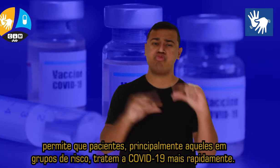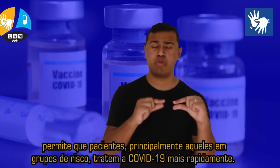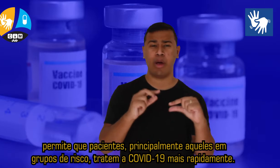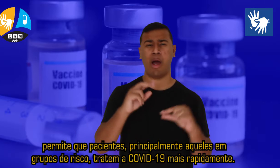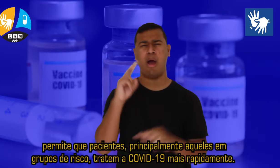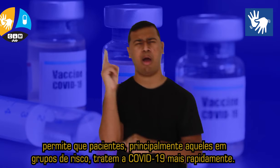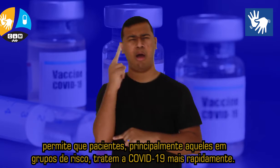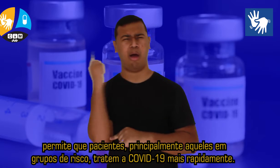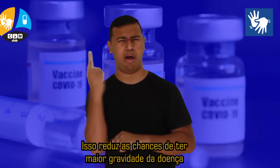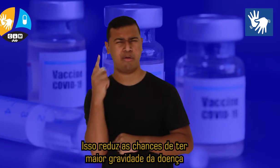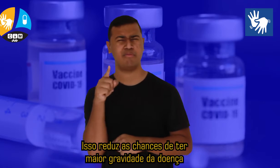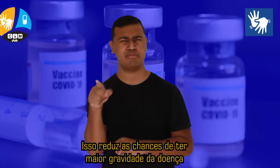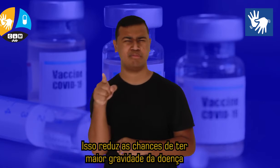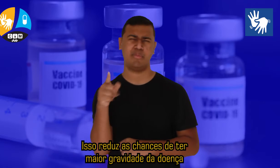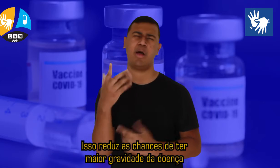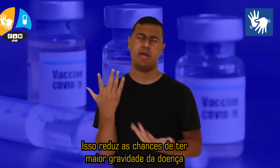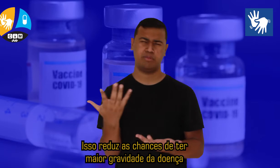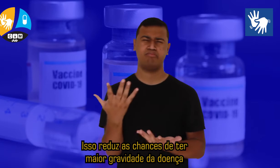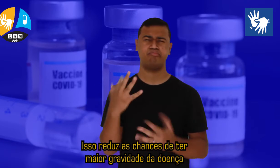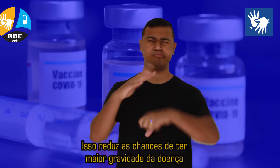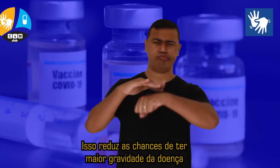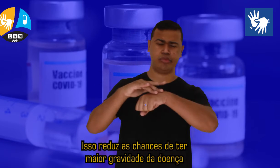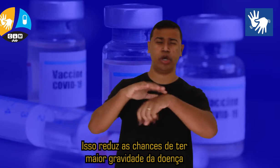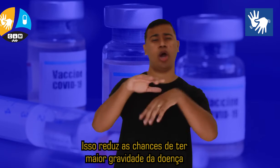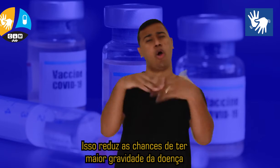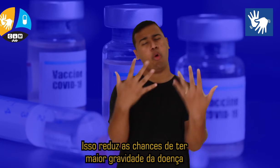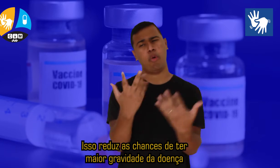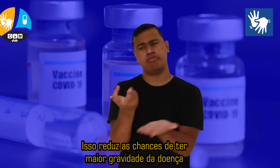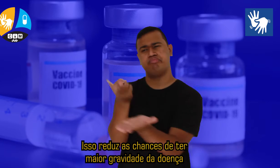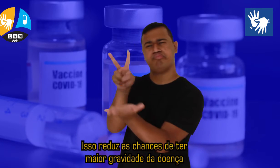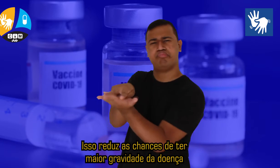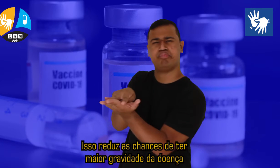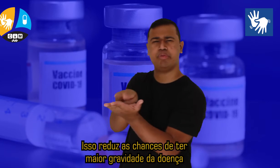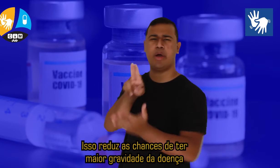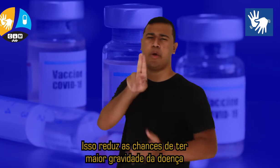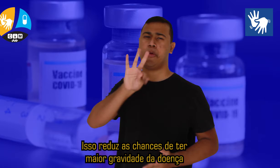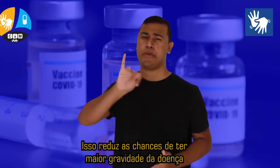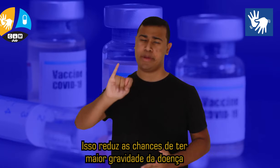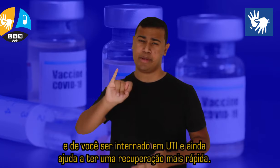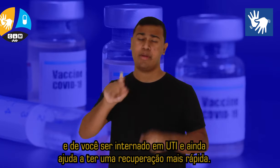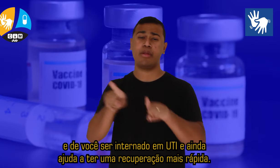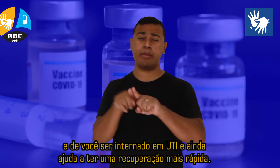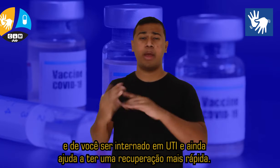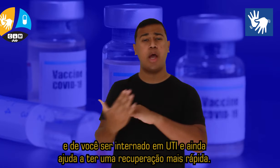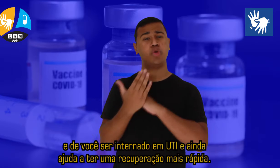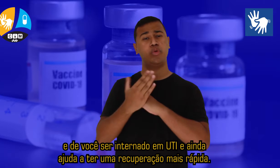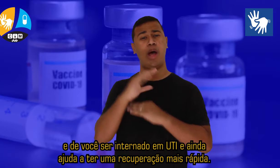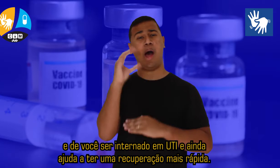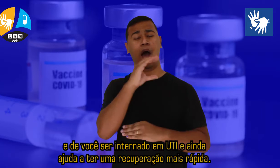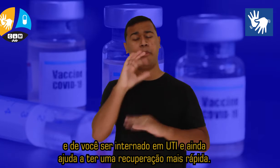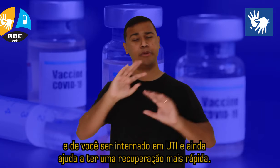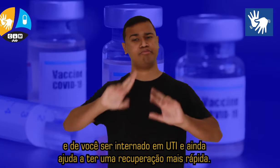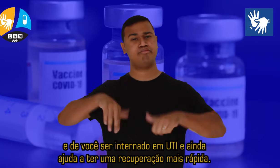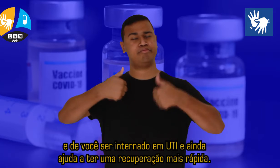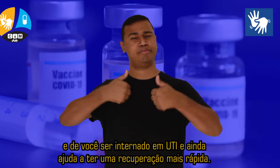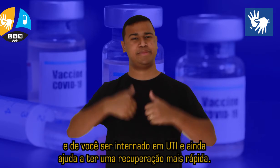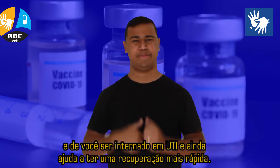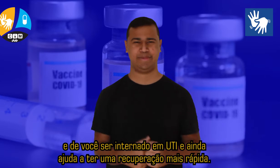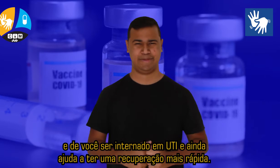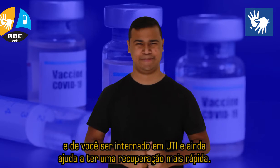rapidamente. Isso reduz as chances de ter maior gravidade da doença e de você ser internado em UTI e ainda